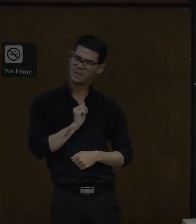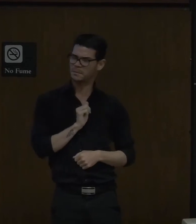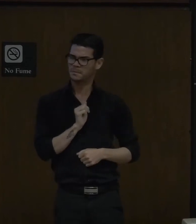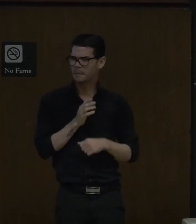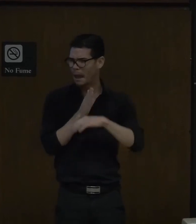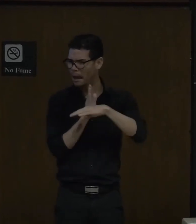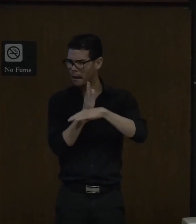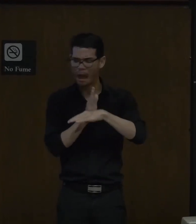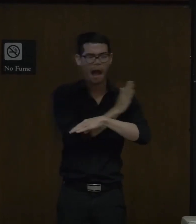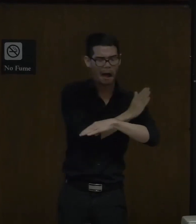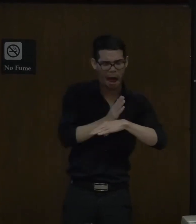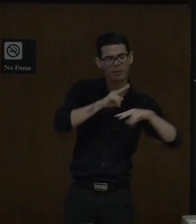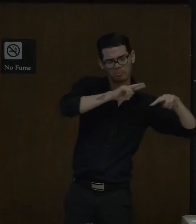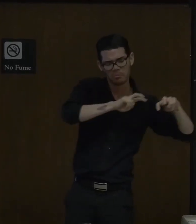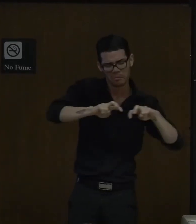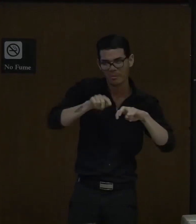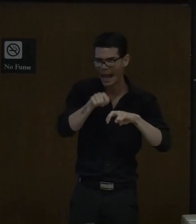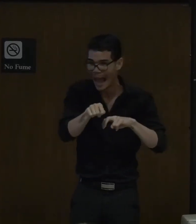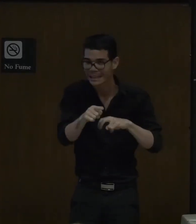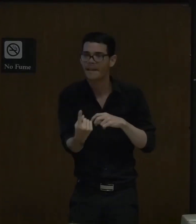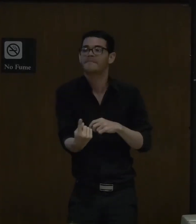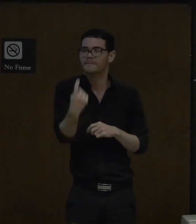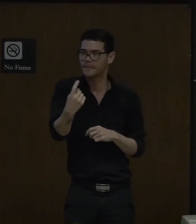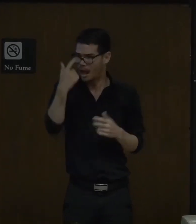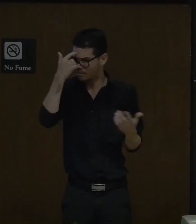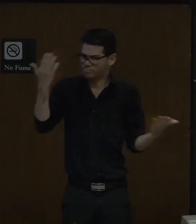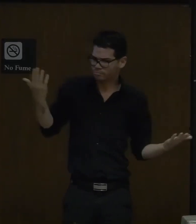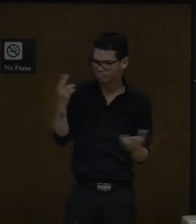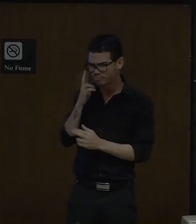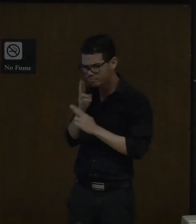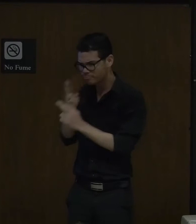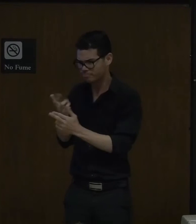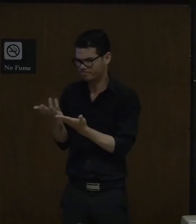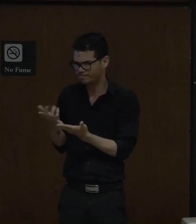sí. Entonces, esa era la mitad que faltaba, la mitad